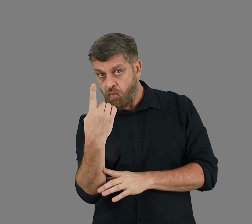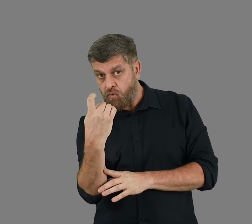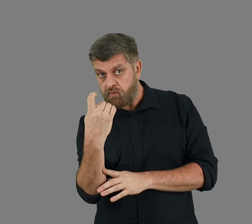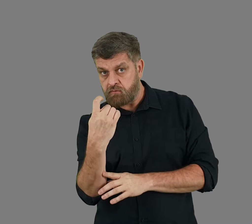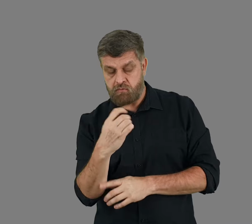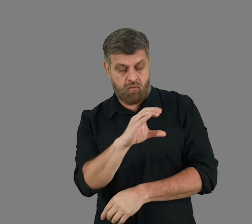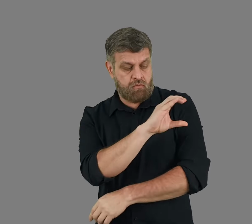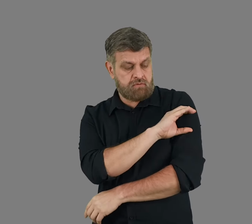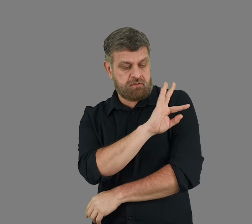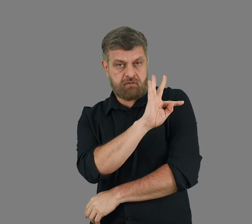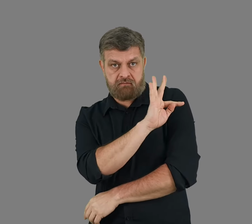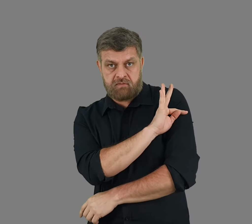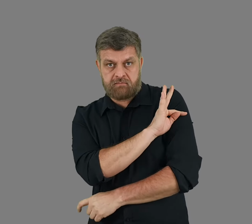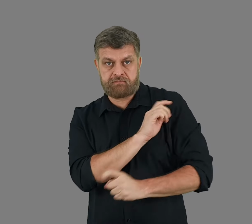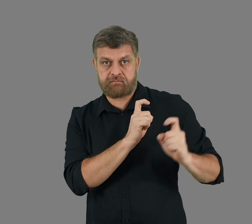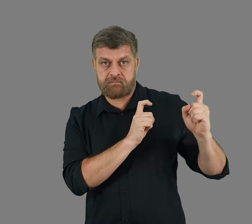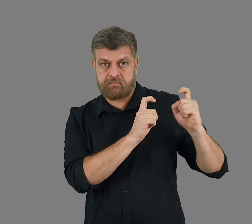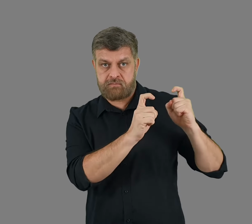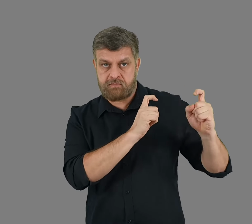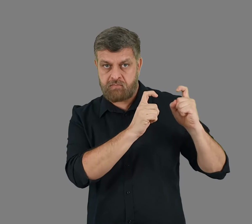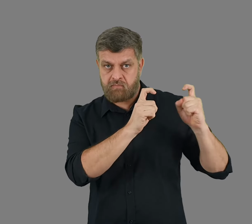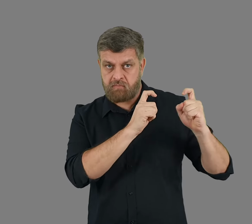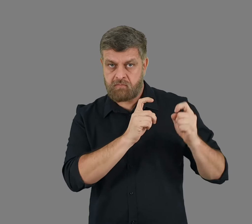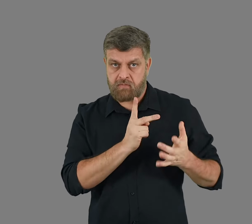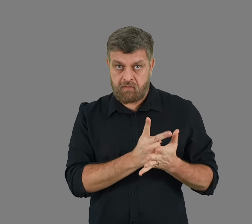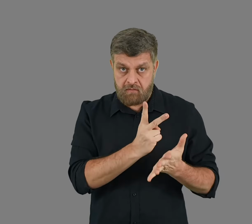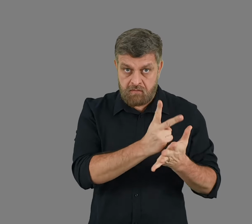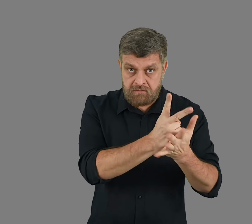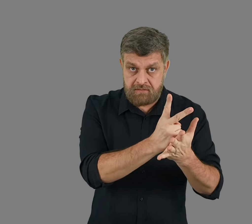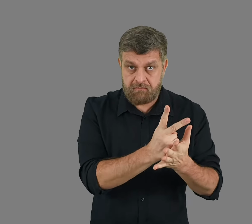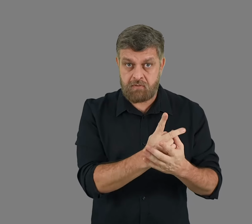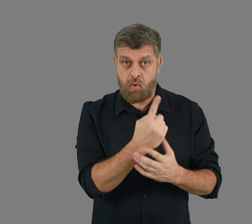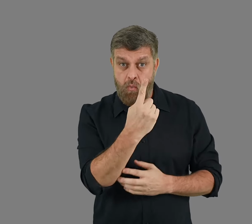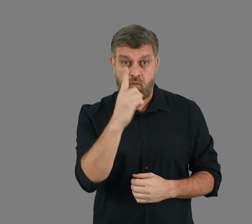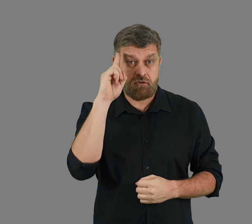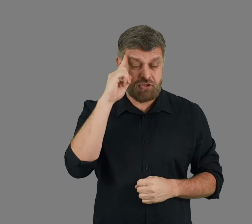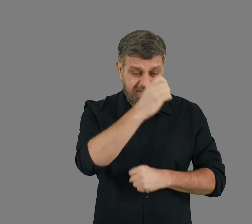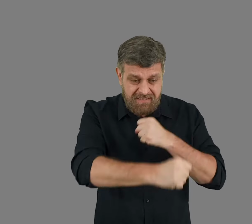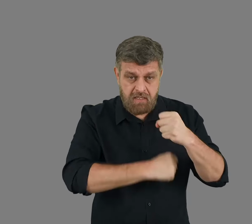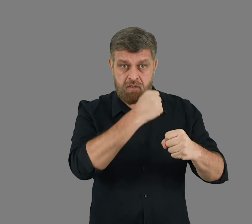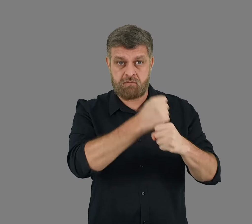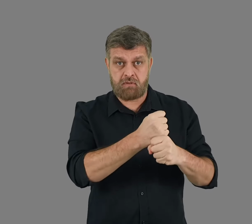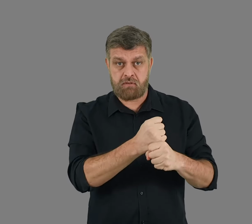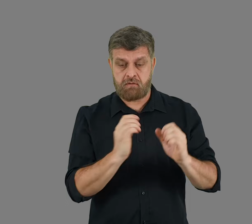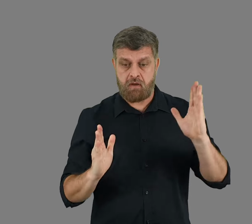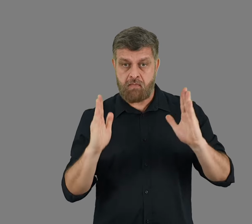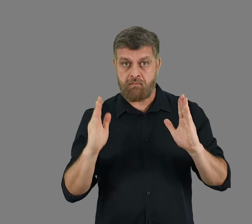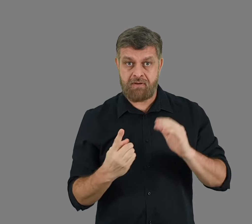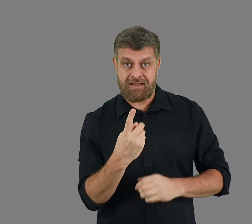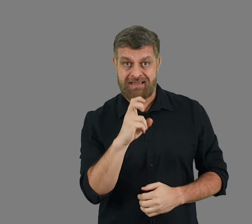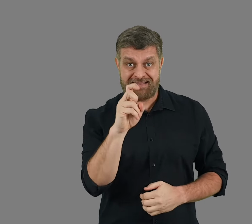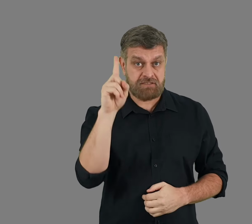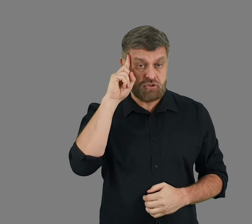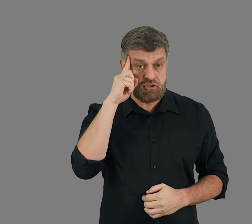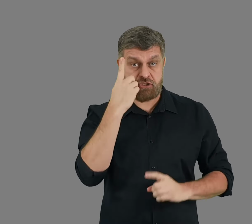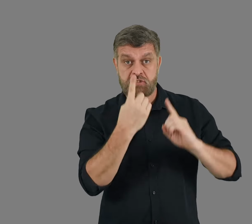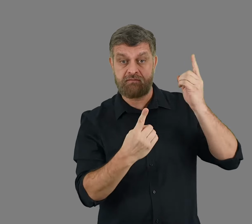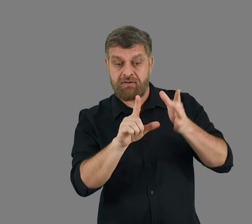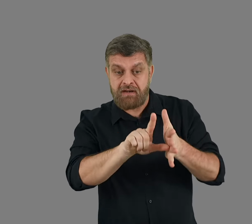Fiscal reunir-se ordinariamente uma vez por ano, na primeira quinzena de fevereiro e antes da